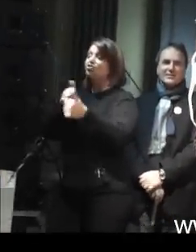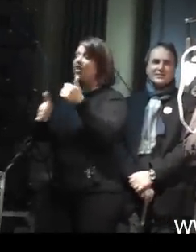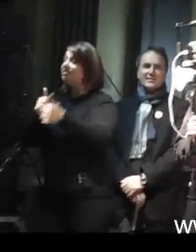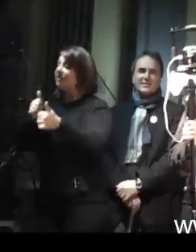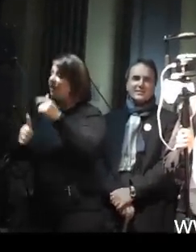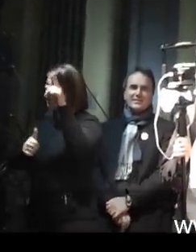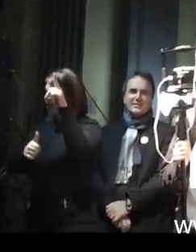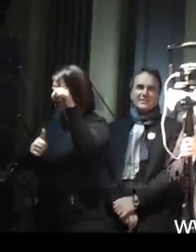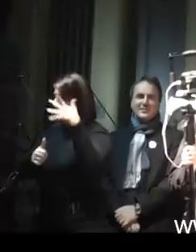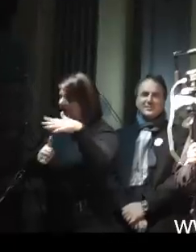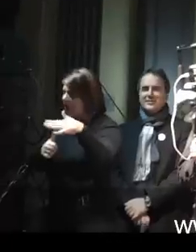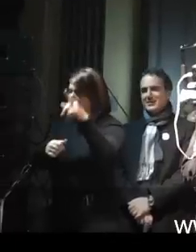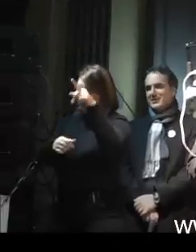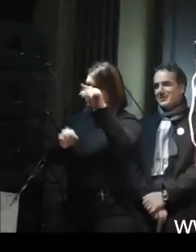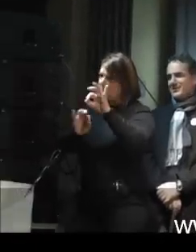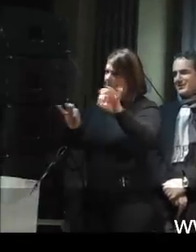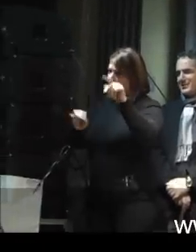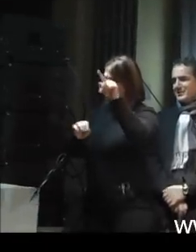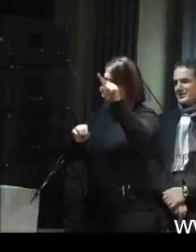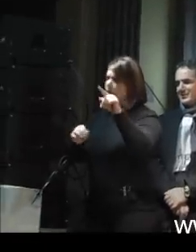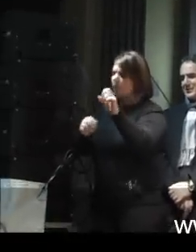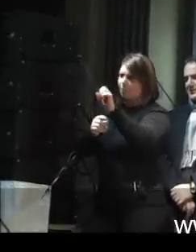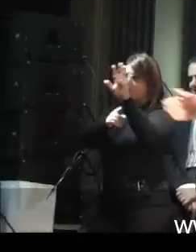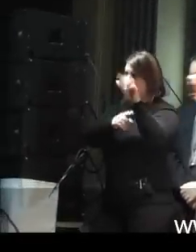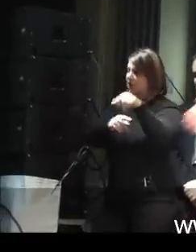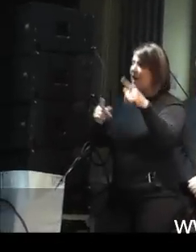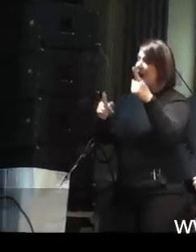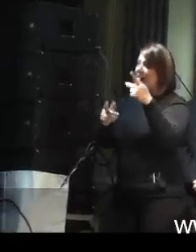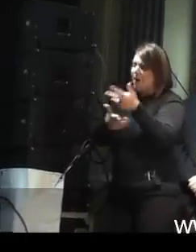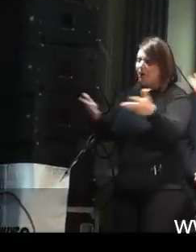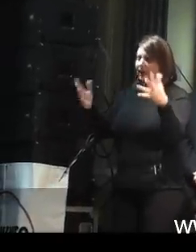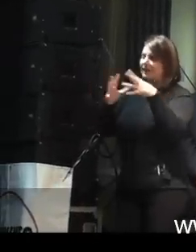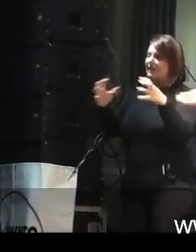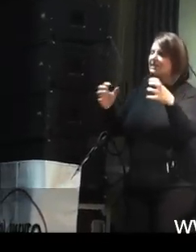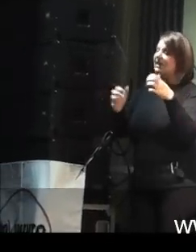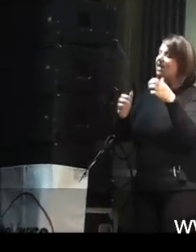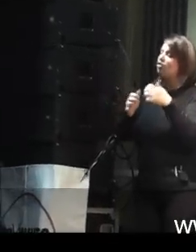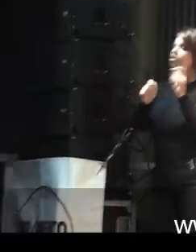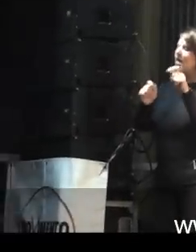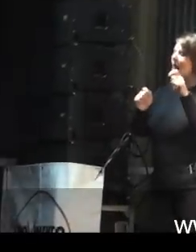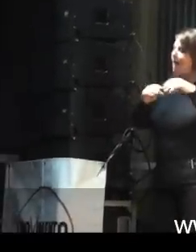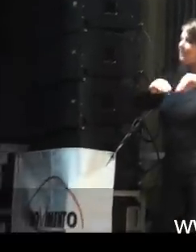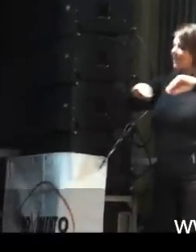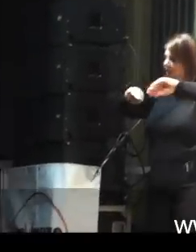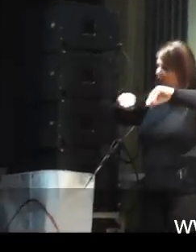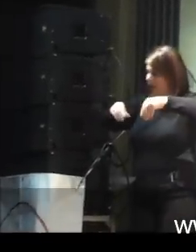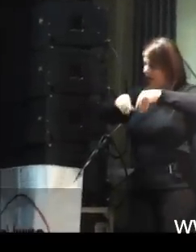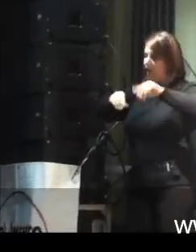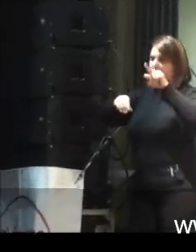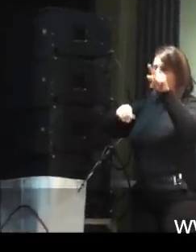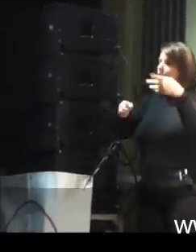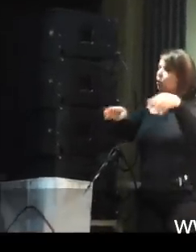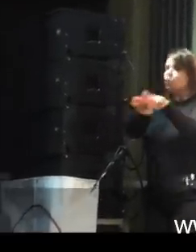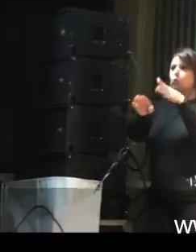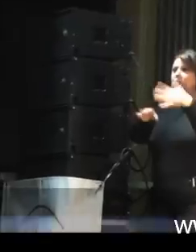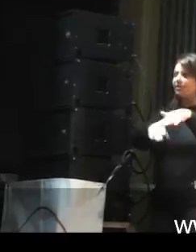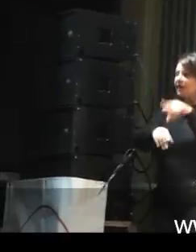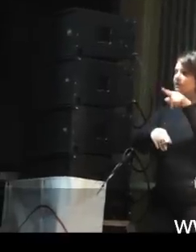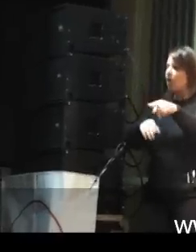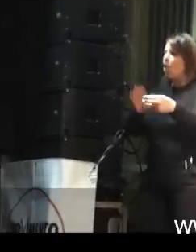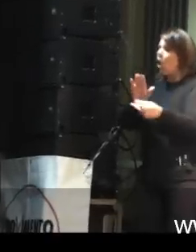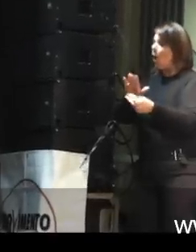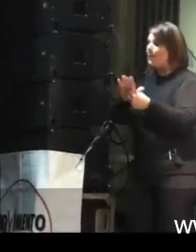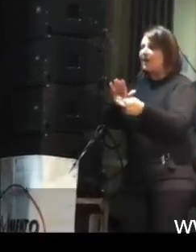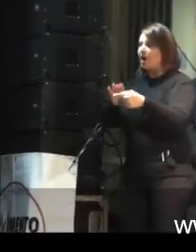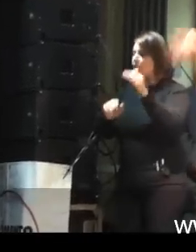Argentina, andatevi a leggere quello che ho pubblicato, una grandissima azienda di ceramica ha chiuso così, gli operai non sono stati a sentire